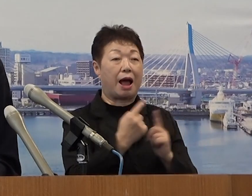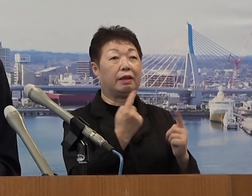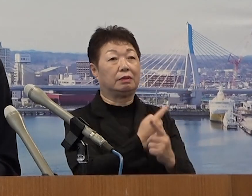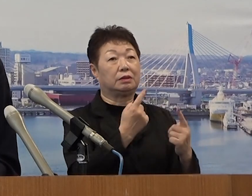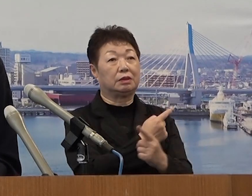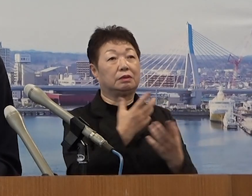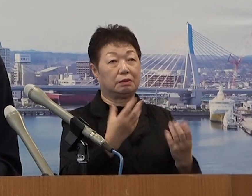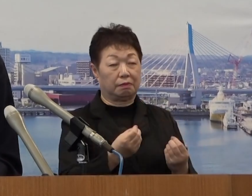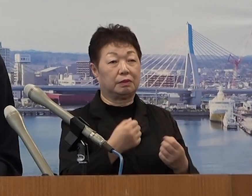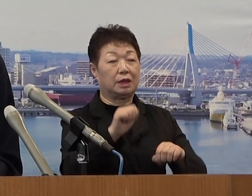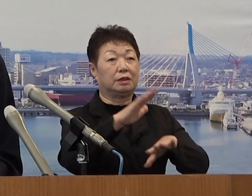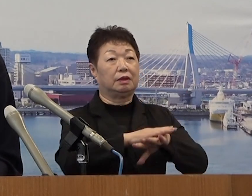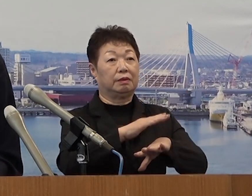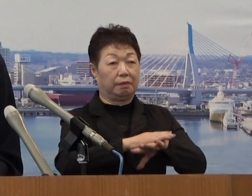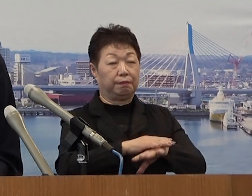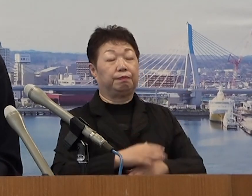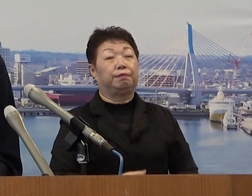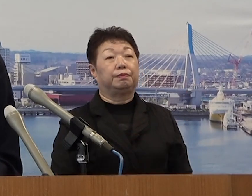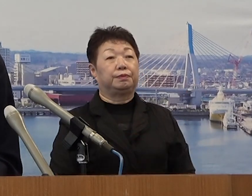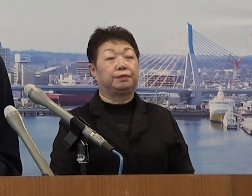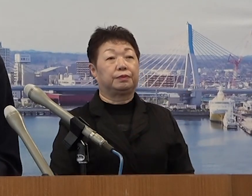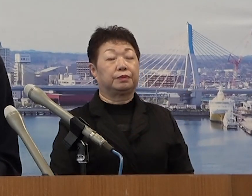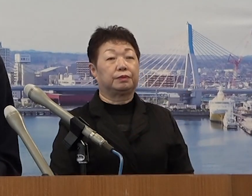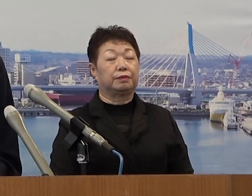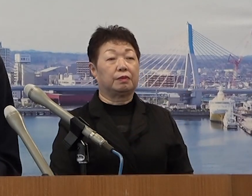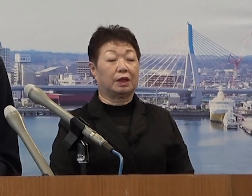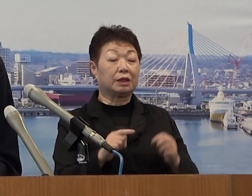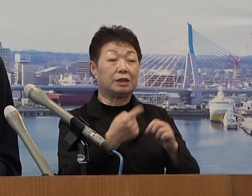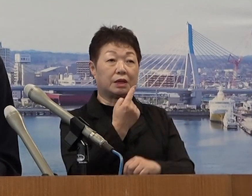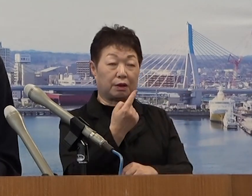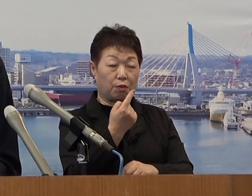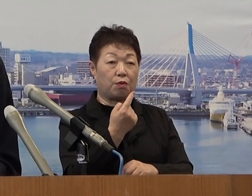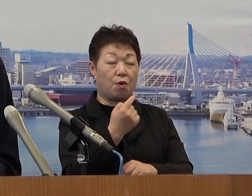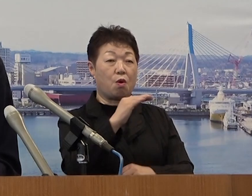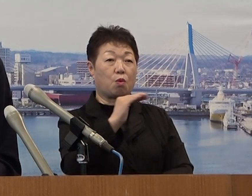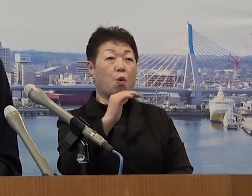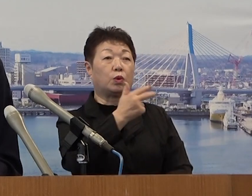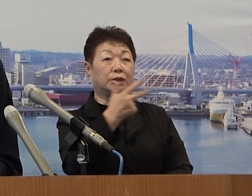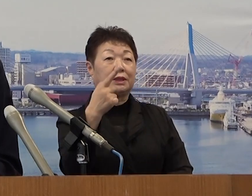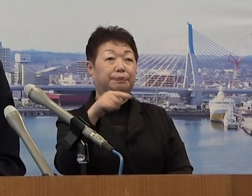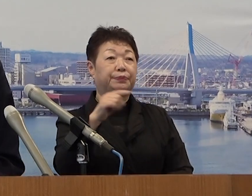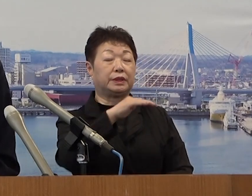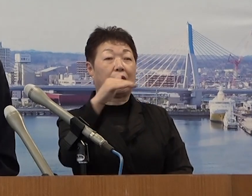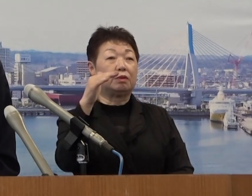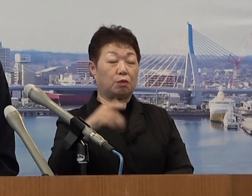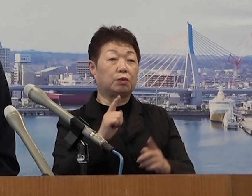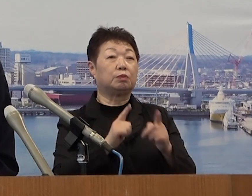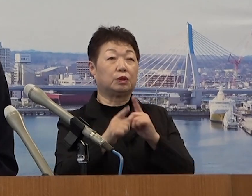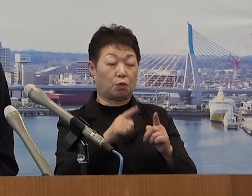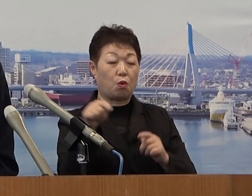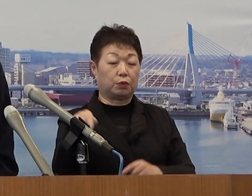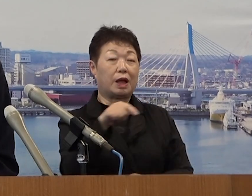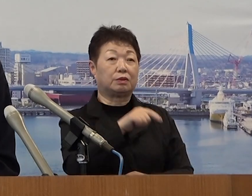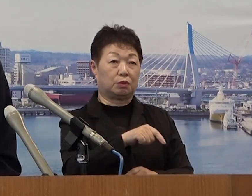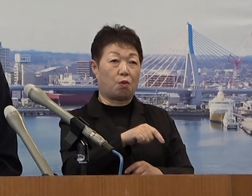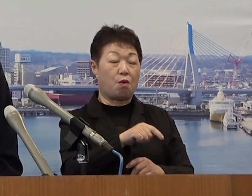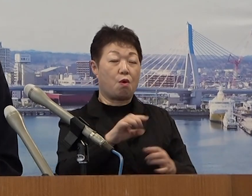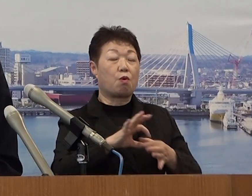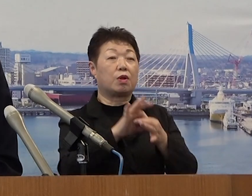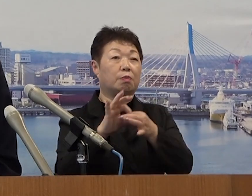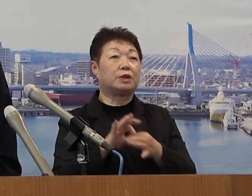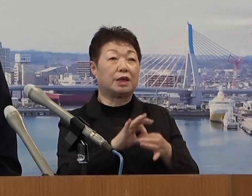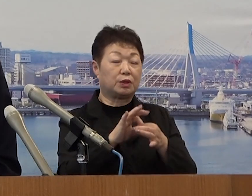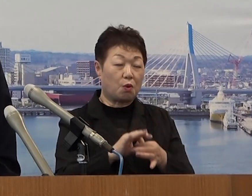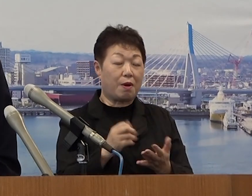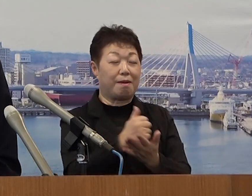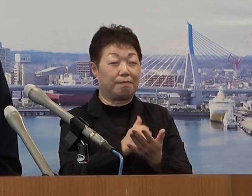ものとなっております。起源である御神山祭りで披露される屋久島太鼓とのコラボレーションはまたとない